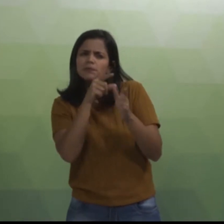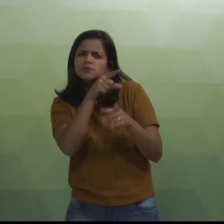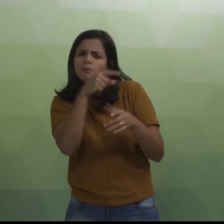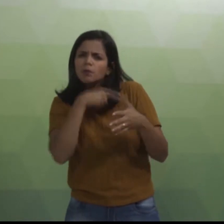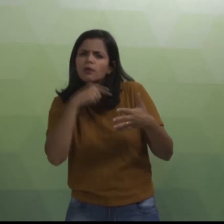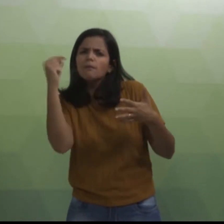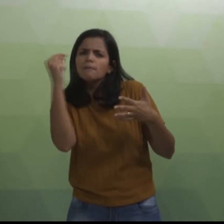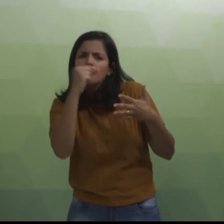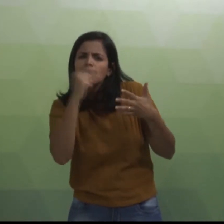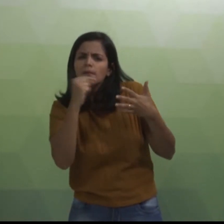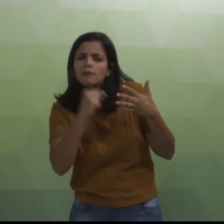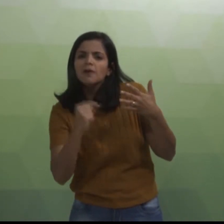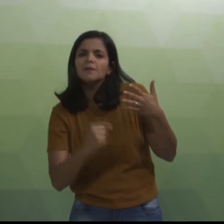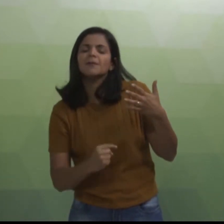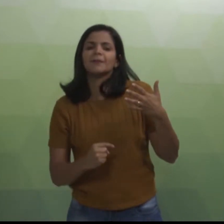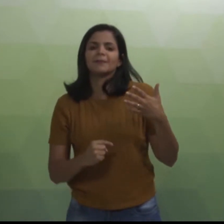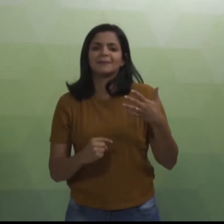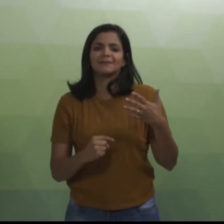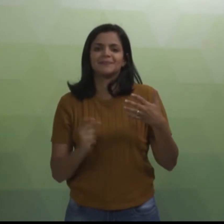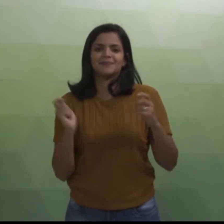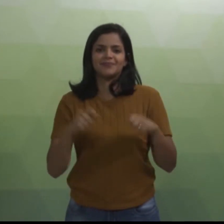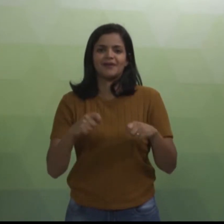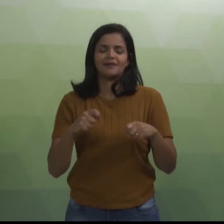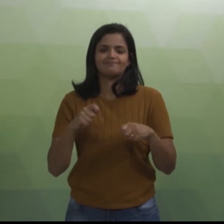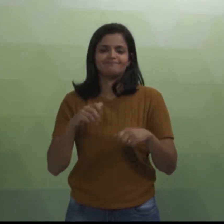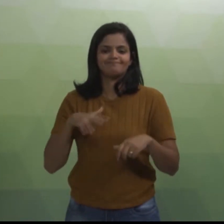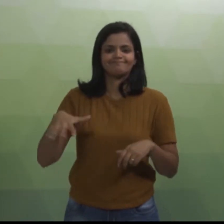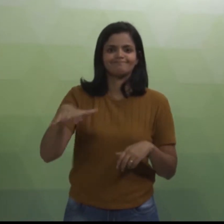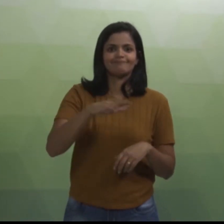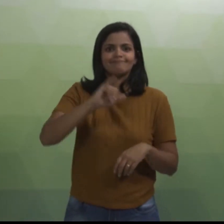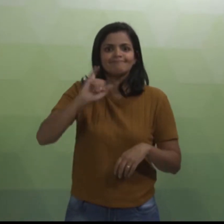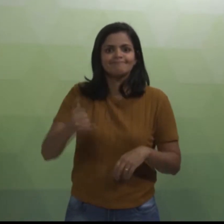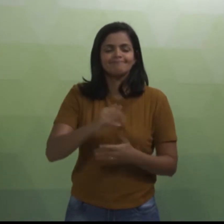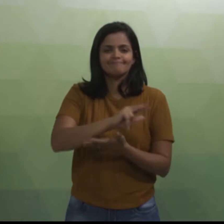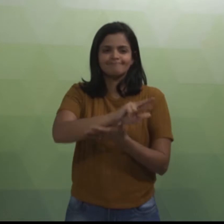onde os surdos utilizam essas marcações no contexto social.